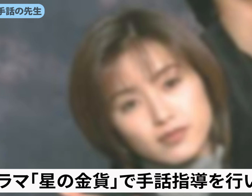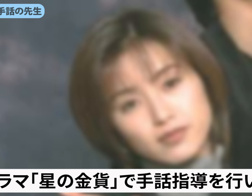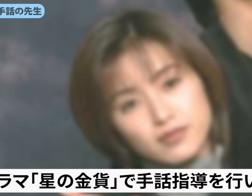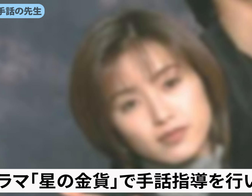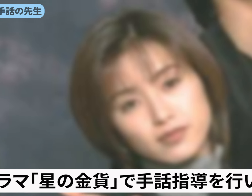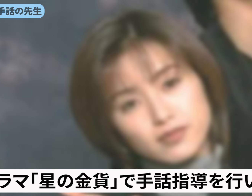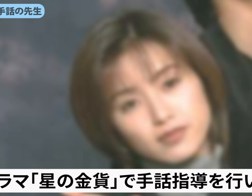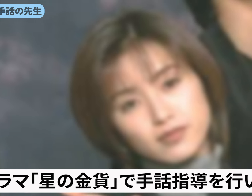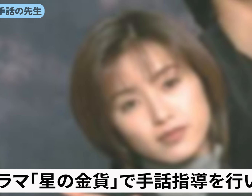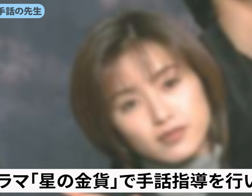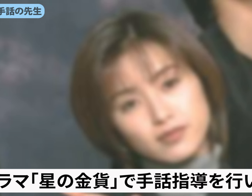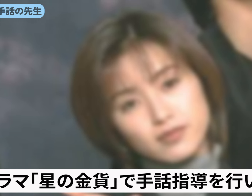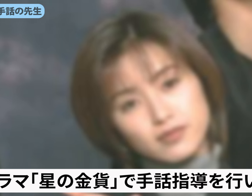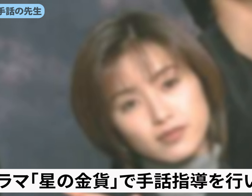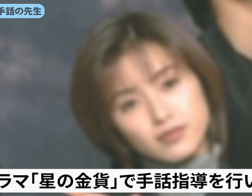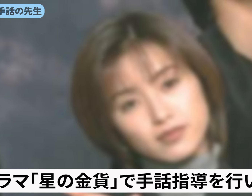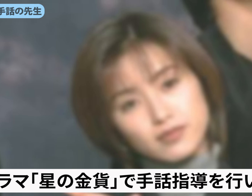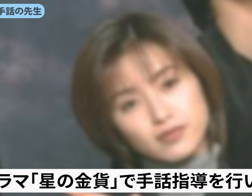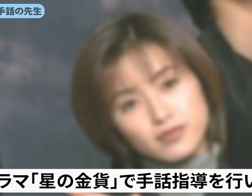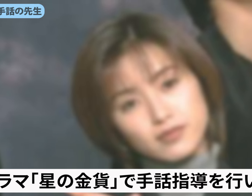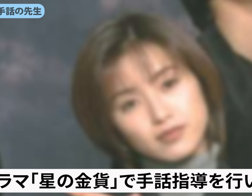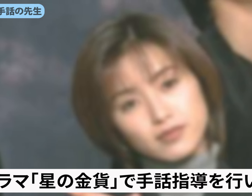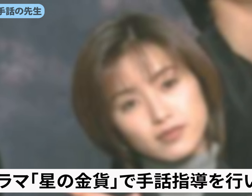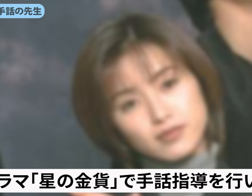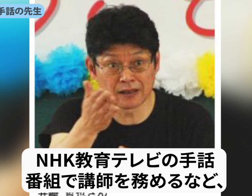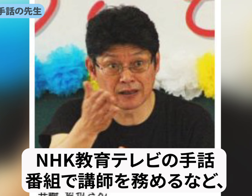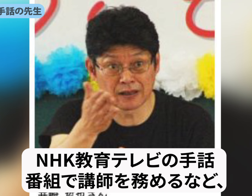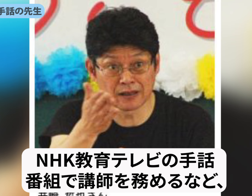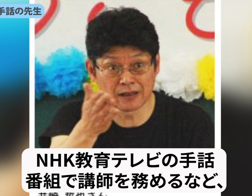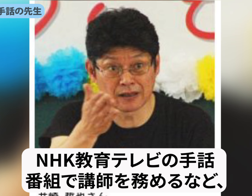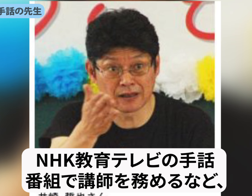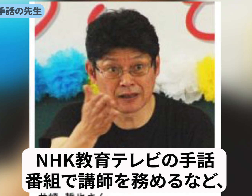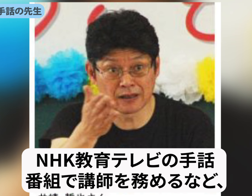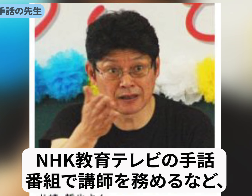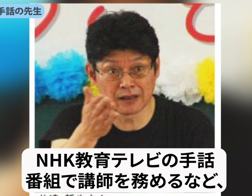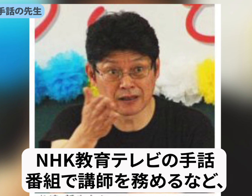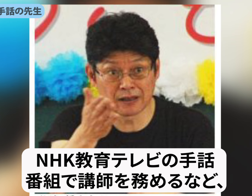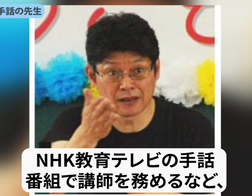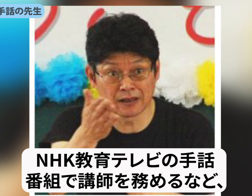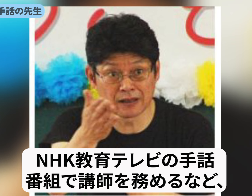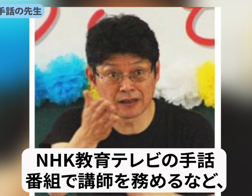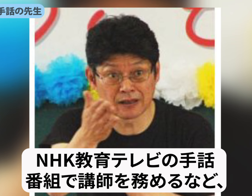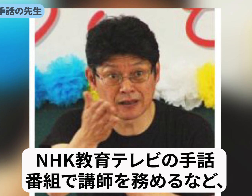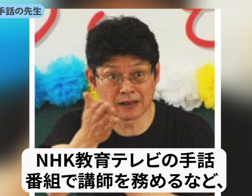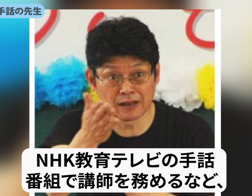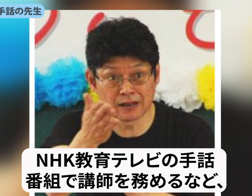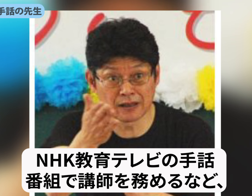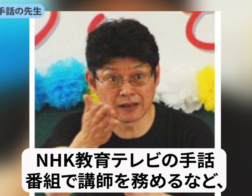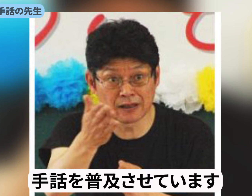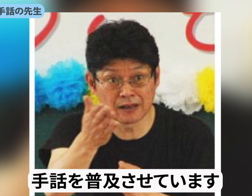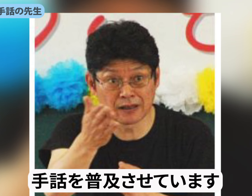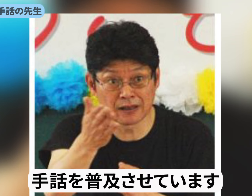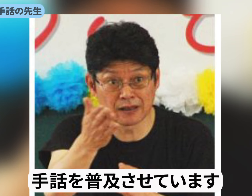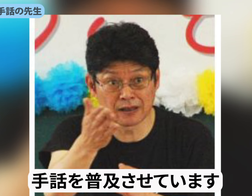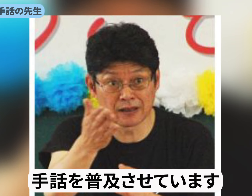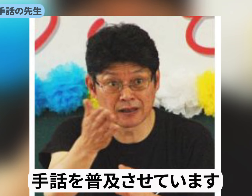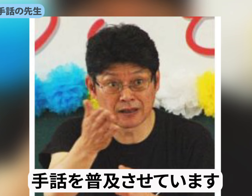ラマ星の金貨で手話指導を行い、 NHK 教育テレビの手話番組で講師を務めるなど手話を普及させています